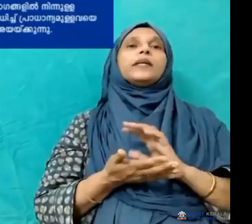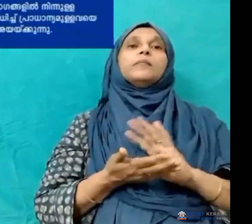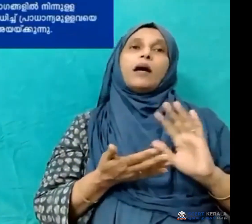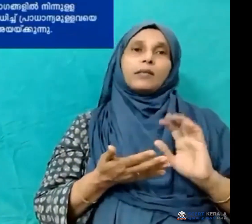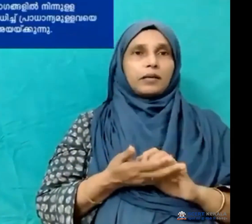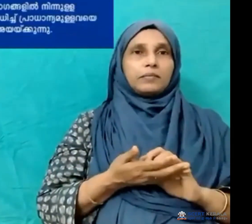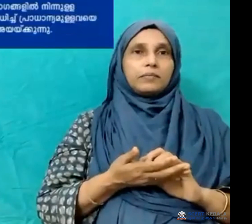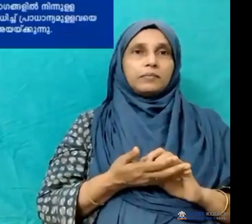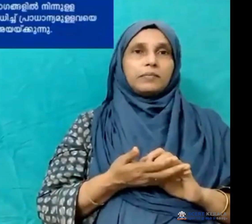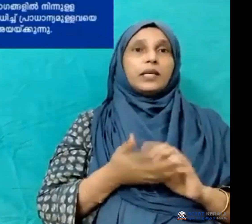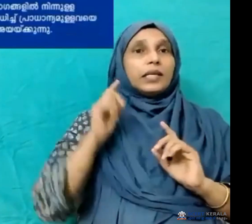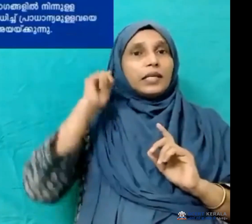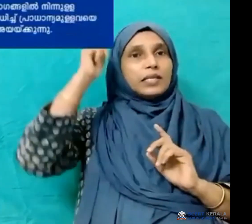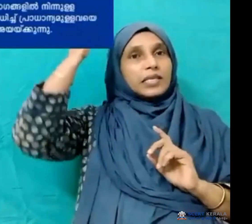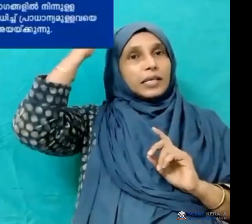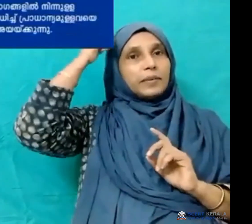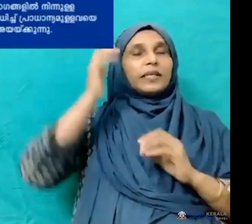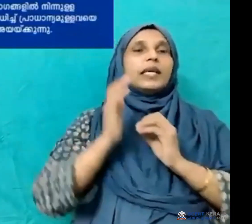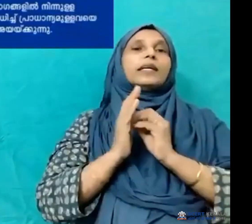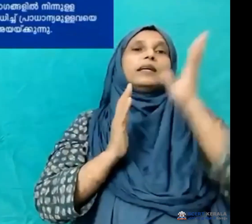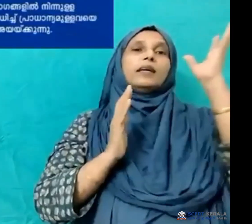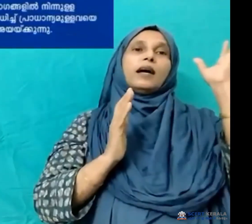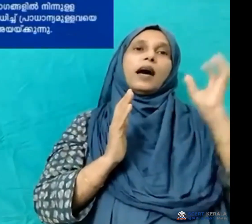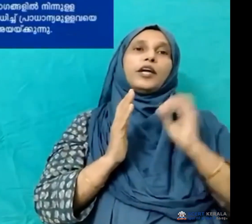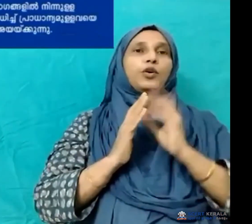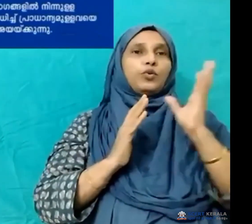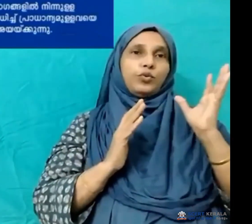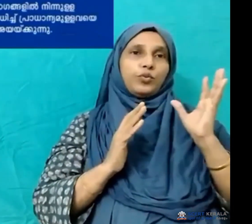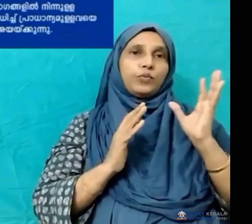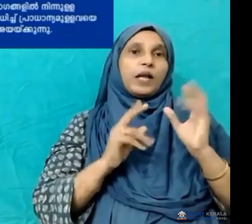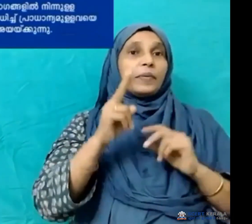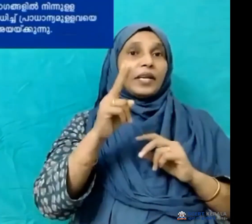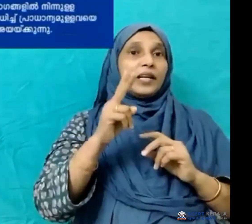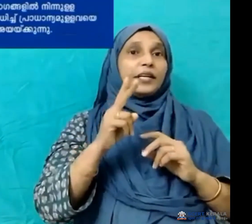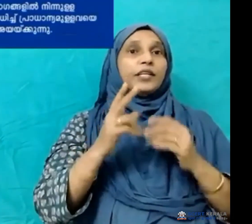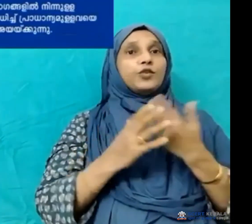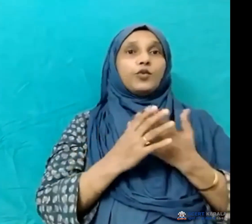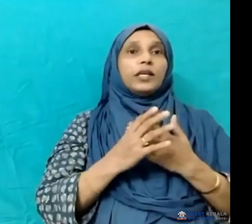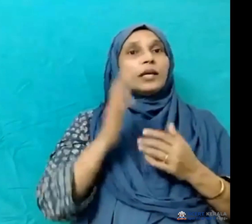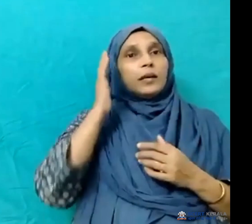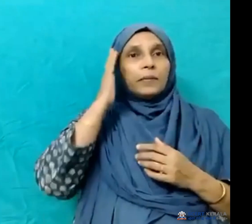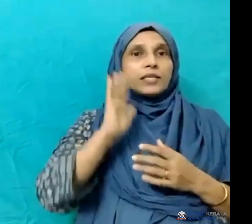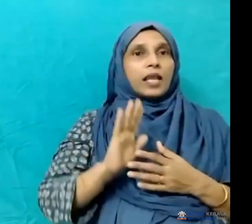പ്രധാനപ്പെട്ടത് മാത്രം ഈ സെറിബ്രത്തിലേക്ക് അയക്കും. അപ്പൊ രണ്ട് ജോലി